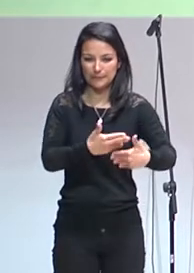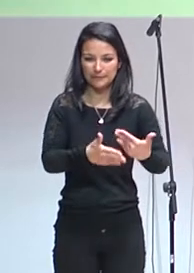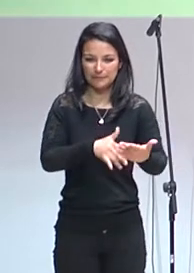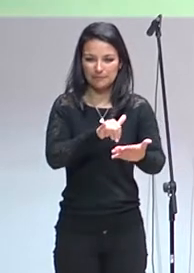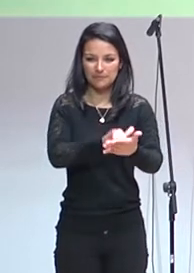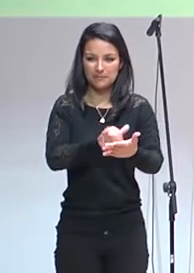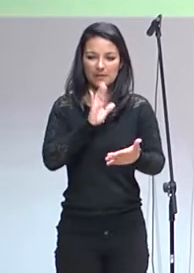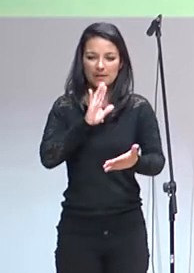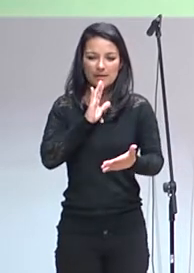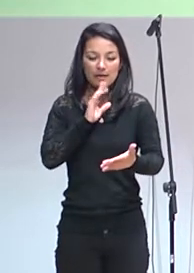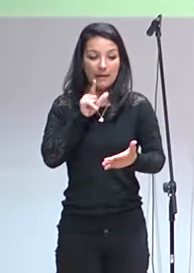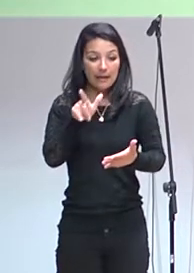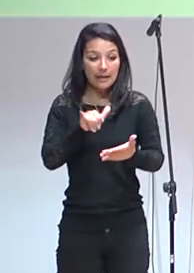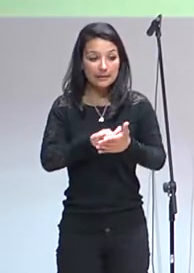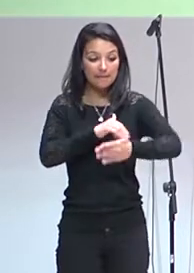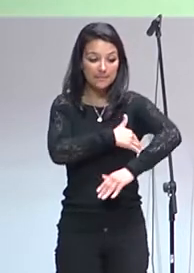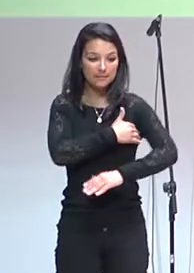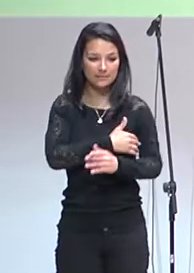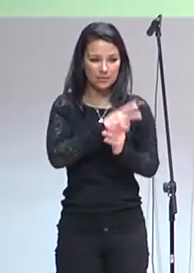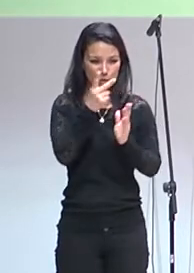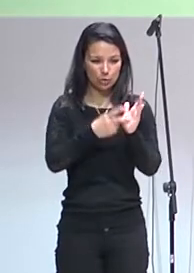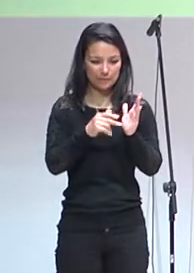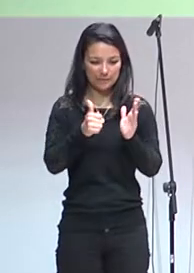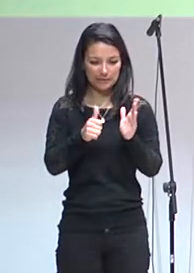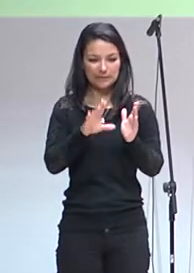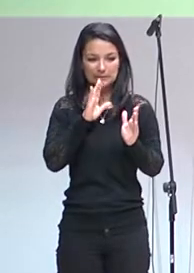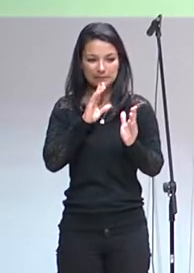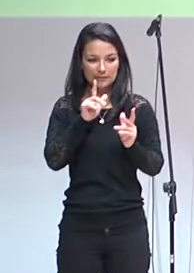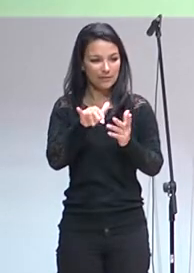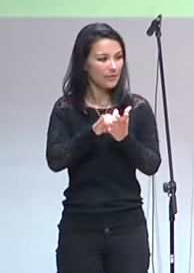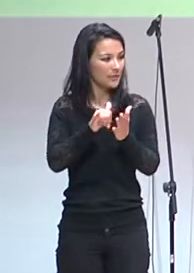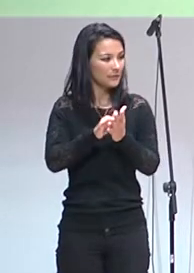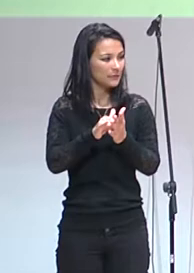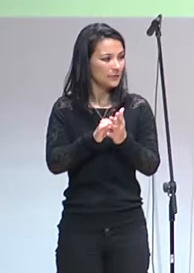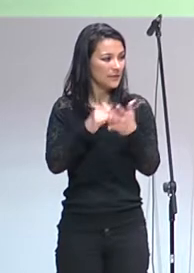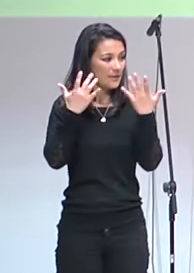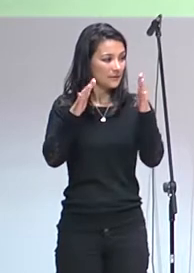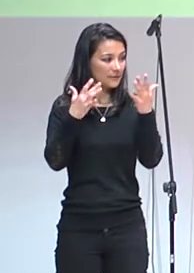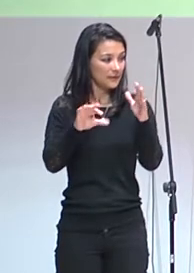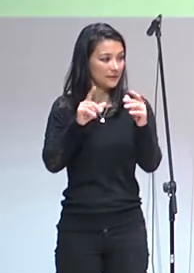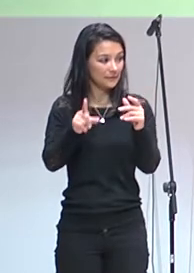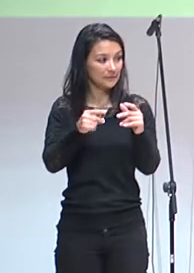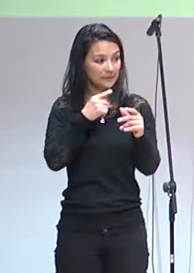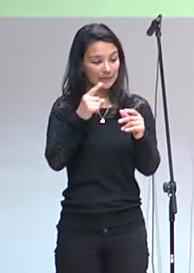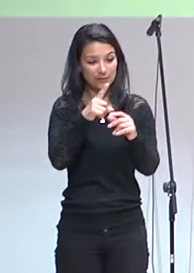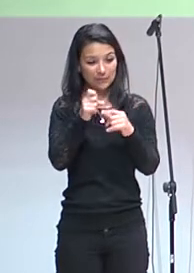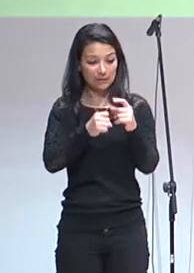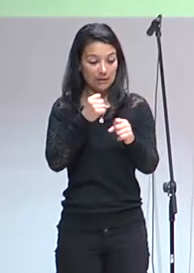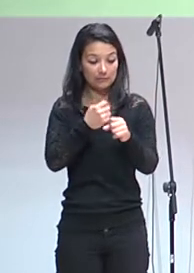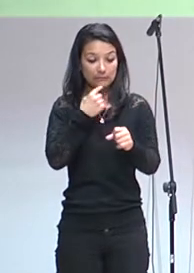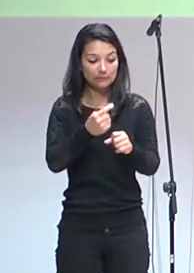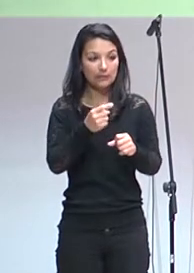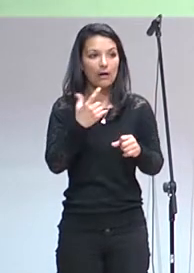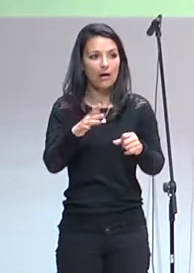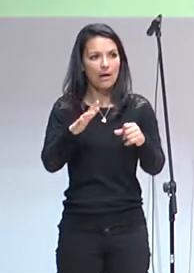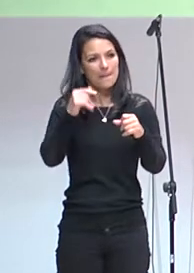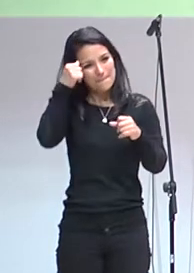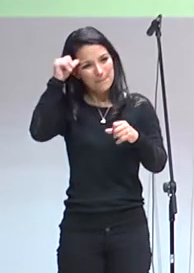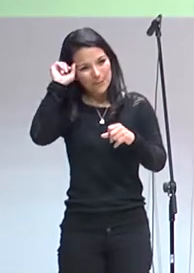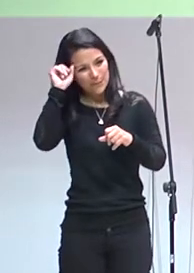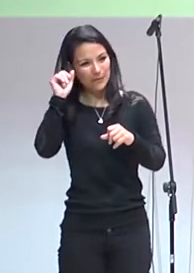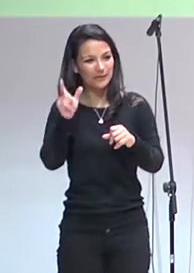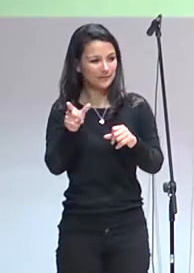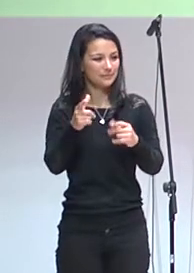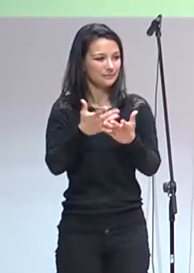lo que el Ministerio en el 2010 pues, por el Bicentenario le llamó las memorias plurales, a